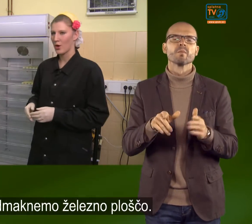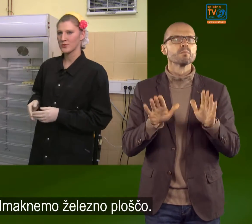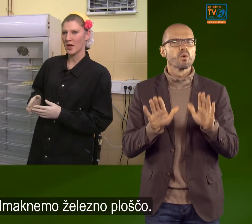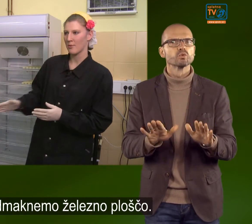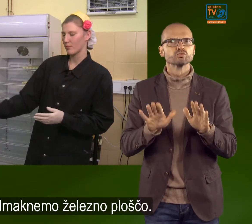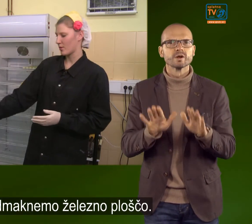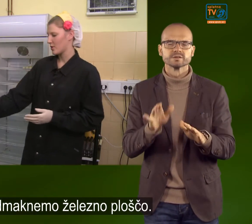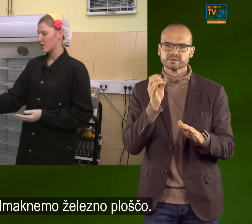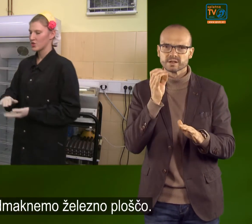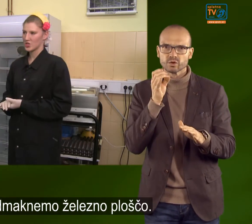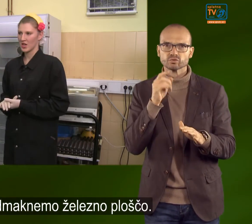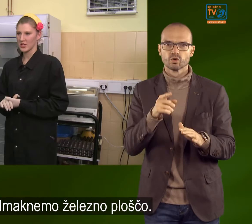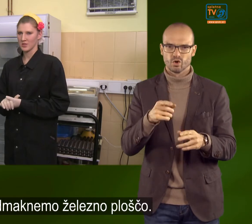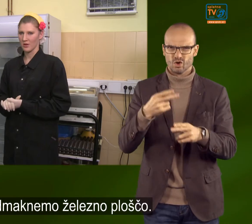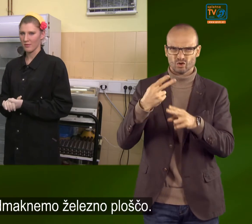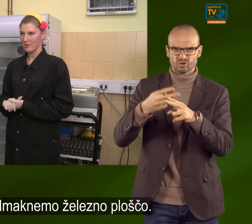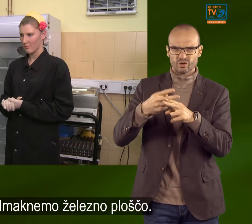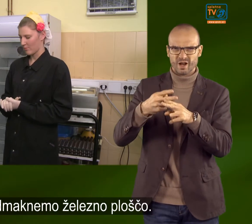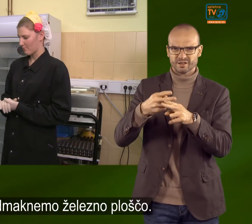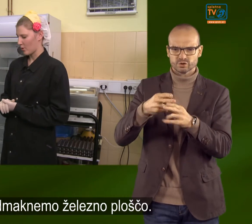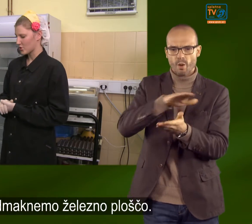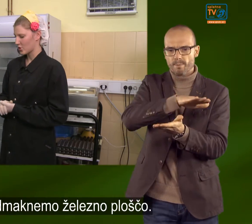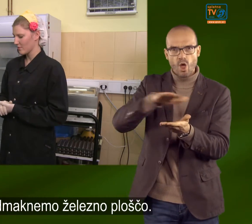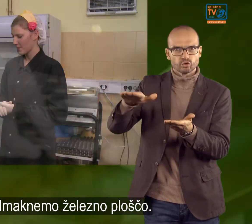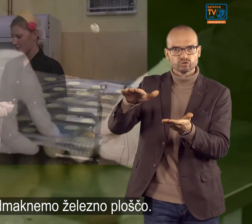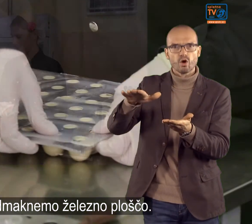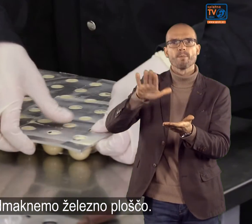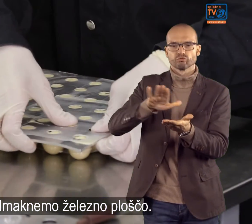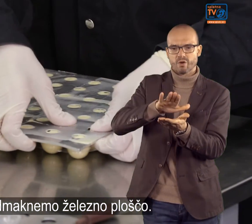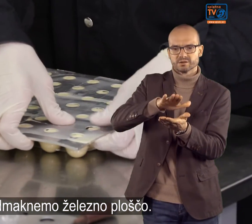Nalahlo vzamemo železno ploščo.